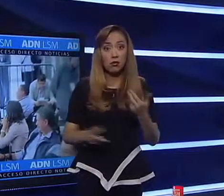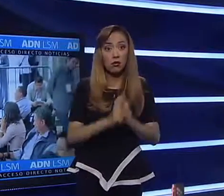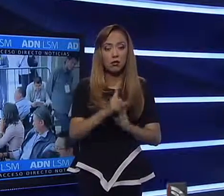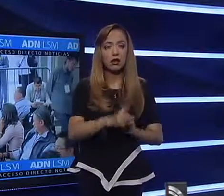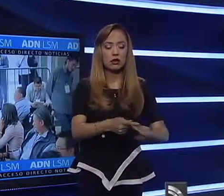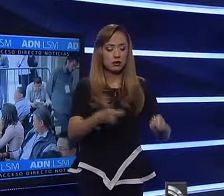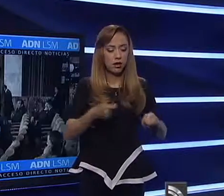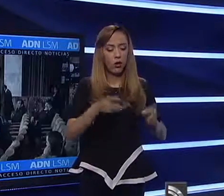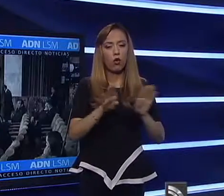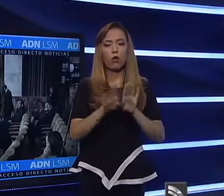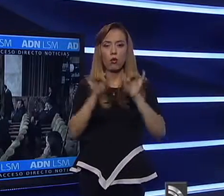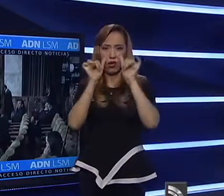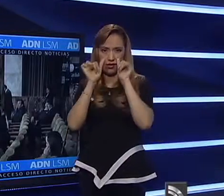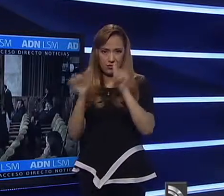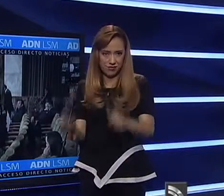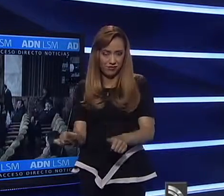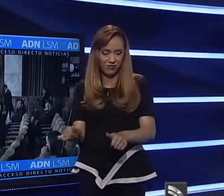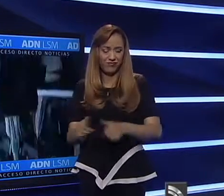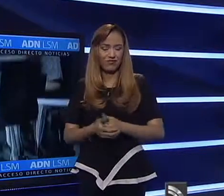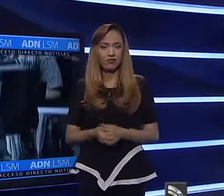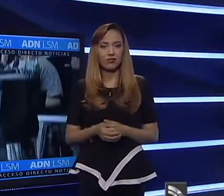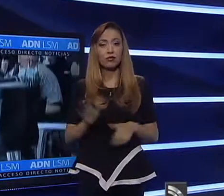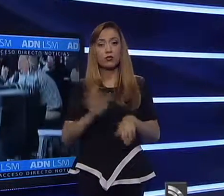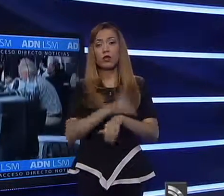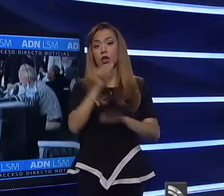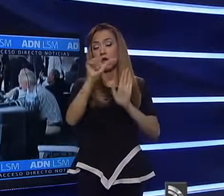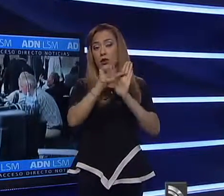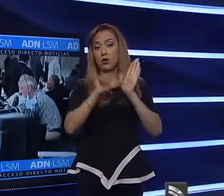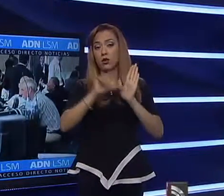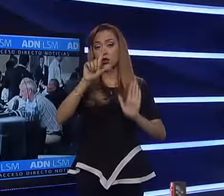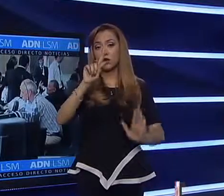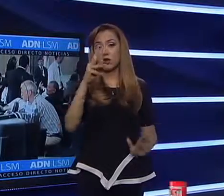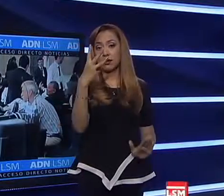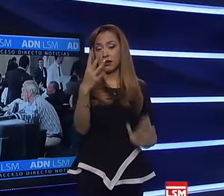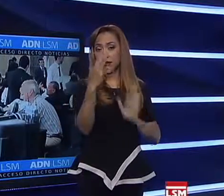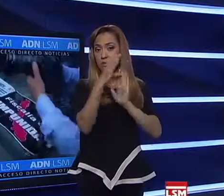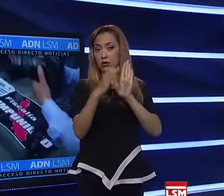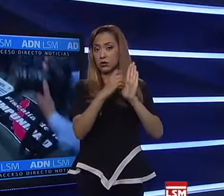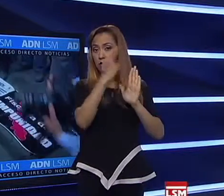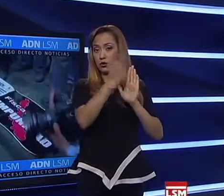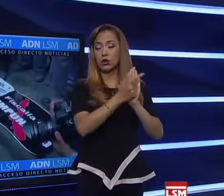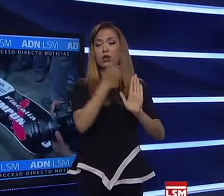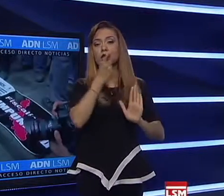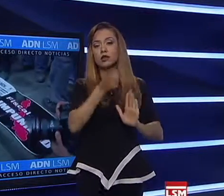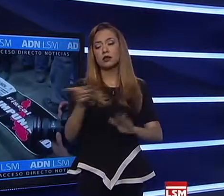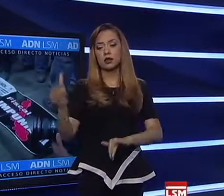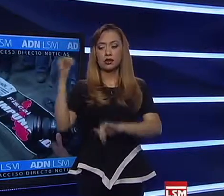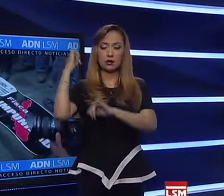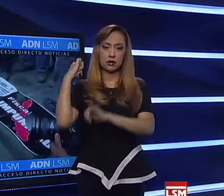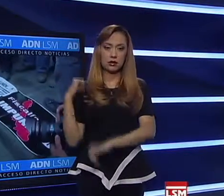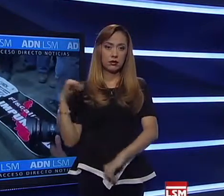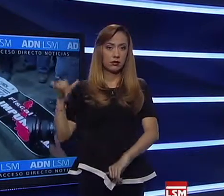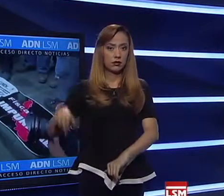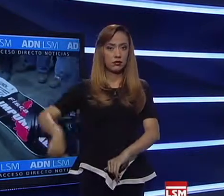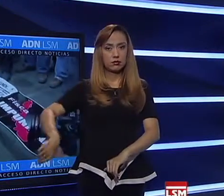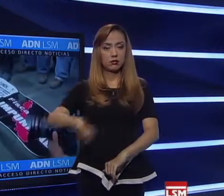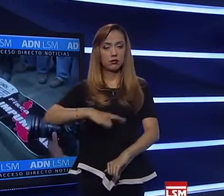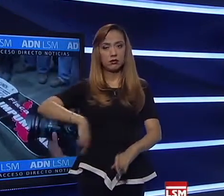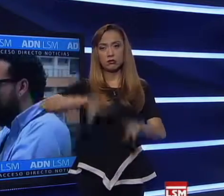asunto. Pues el artículo 73 constitucional permite a la autoridad federal conocer de delitos del fuero común cuando